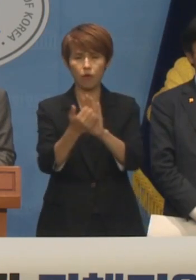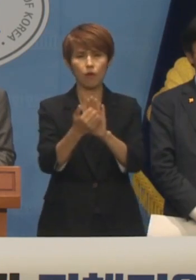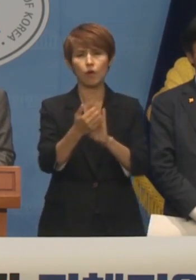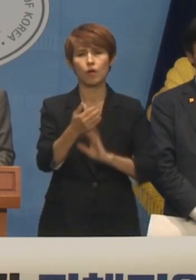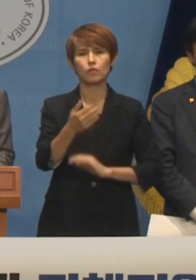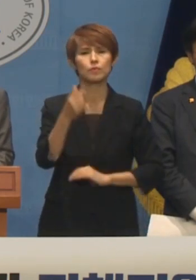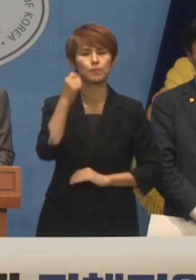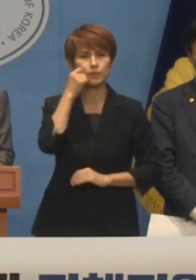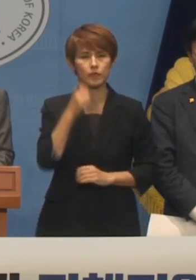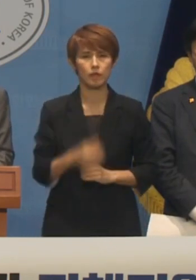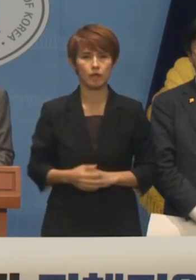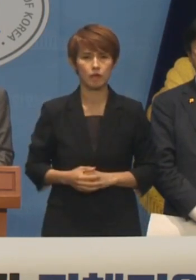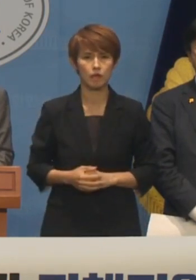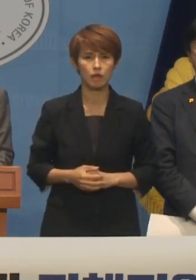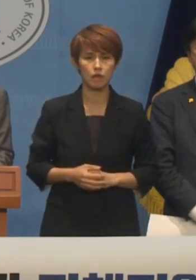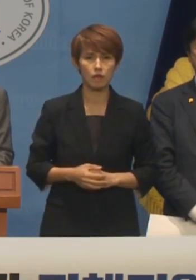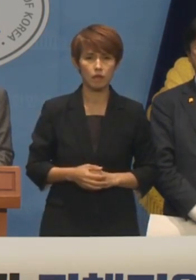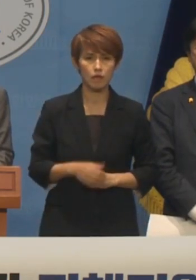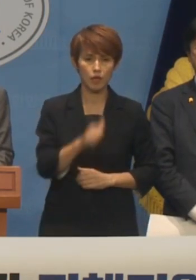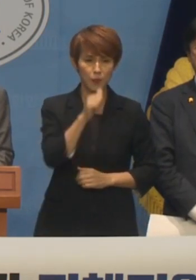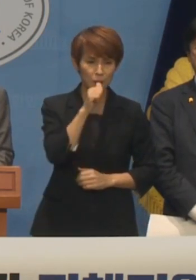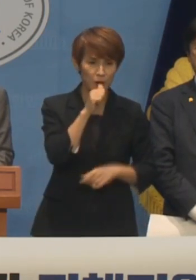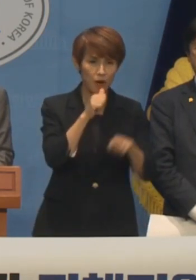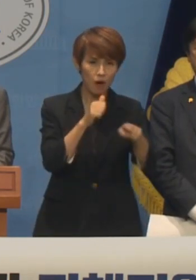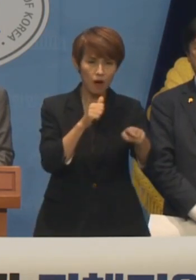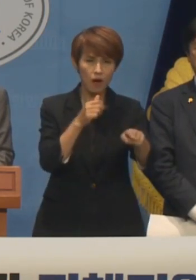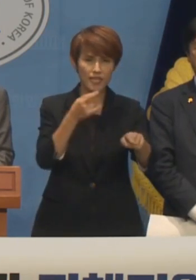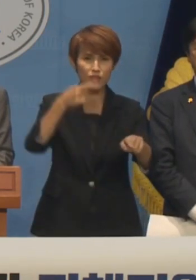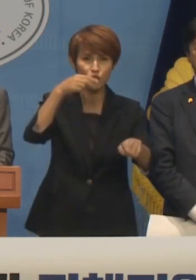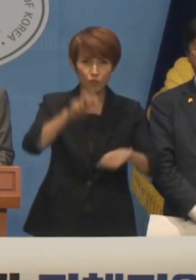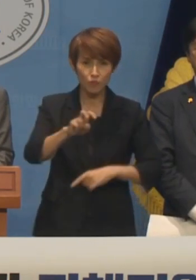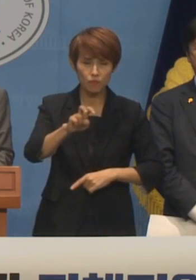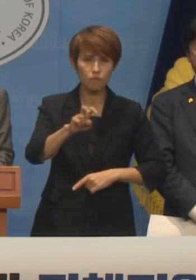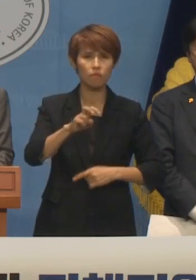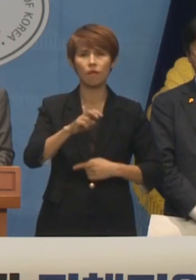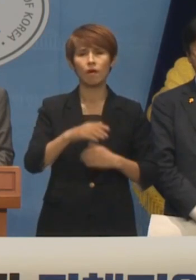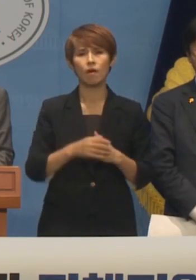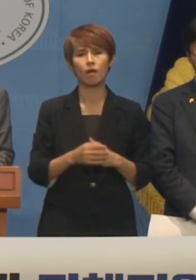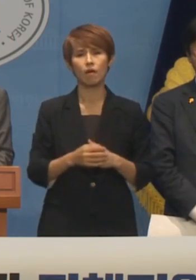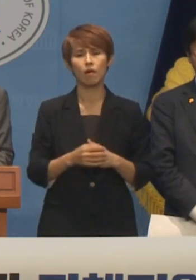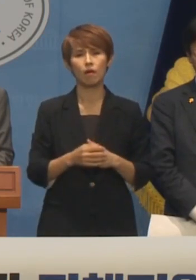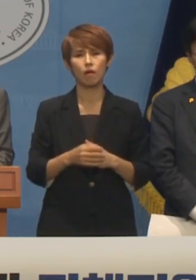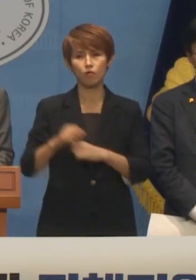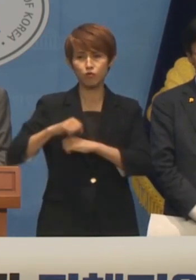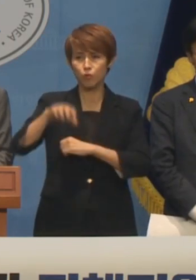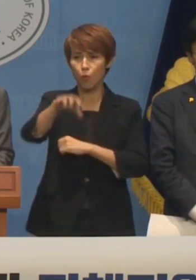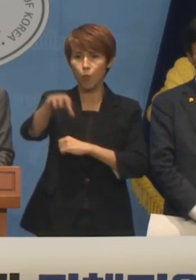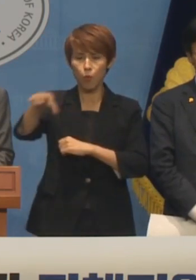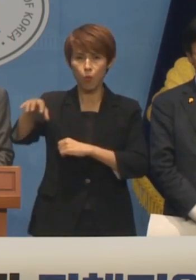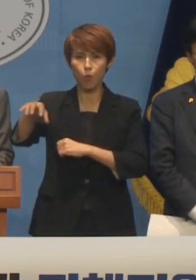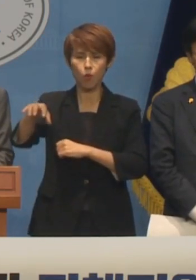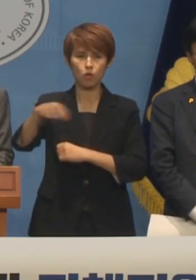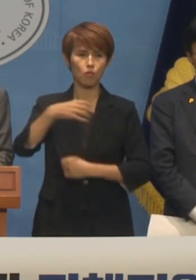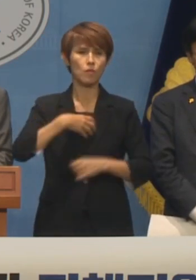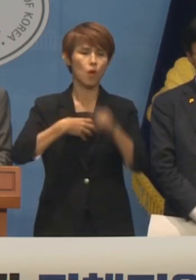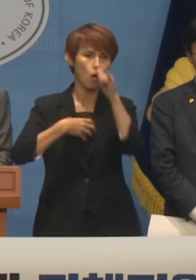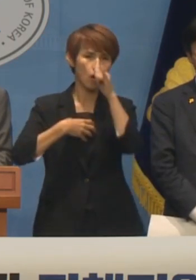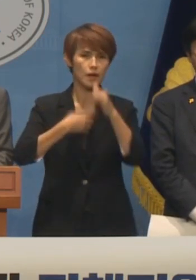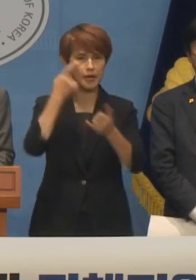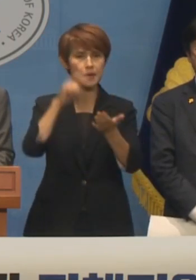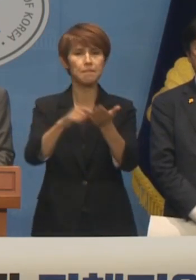소재 특성상 안정성이 떨어지는 리튬 전지는 이미 군을 비롯한 여러 곳에서 위험성이